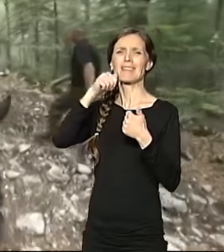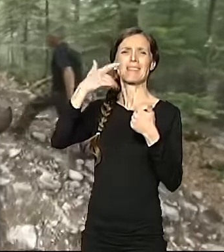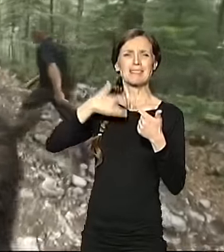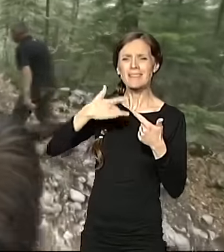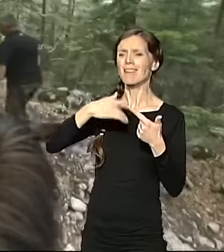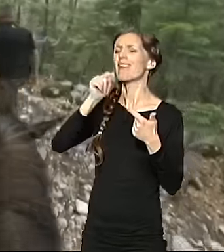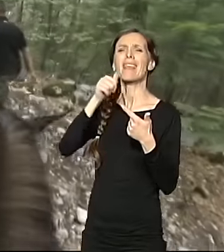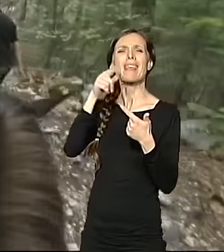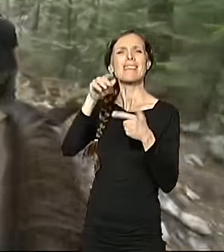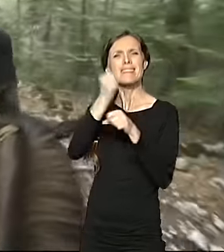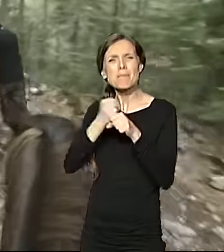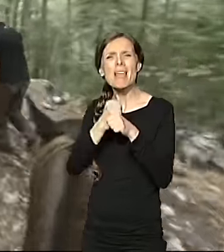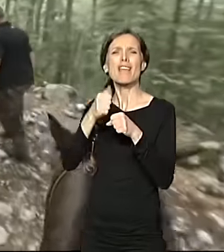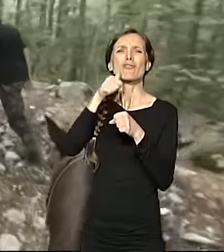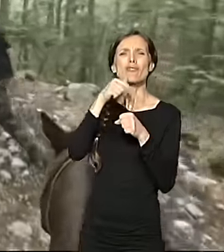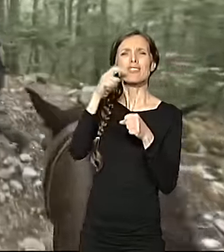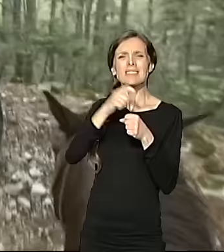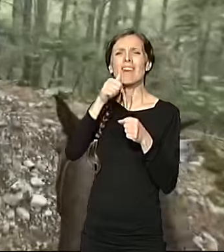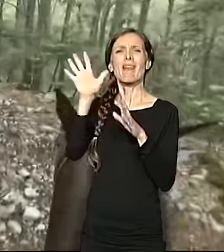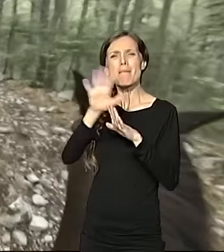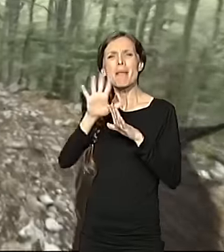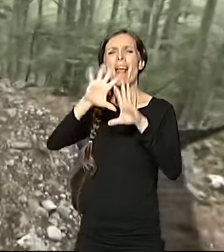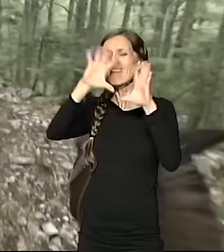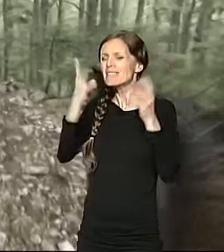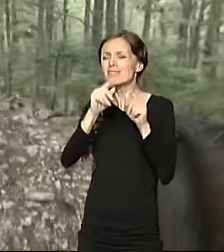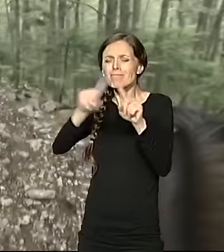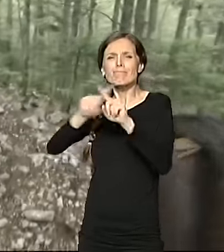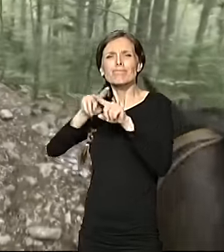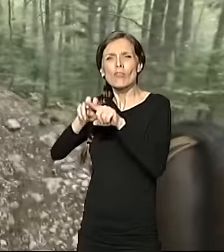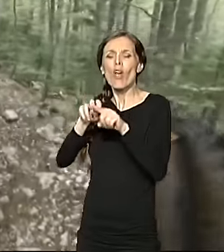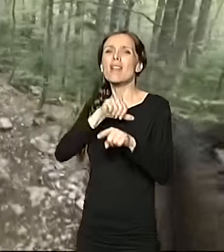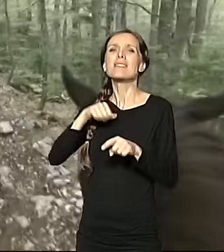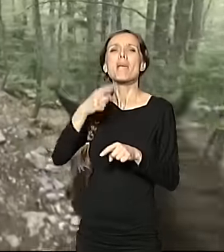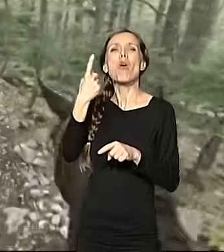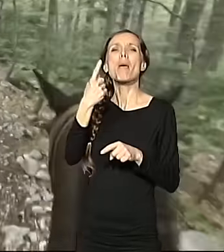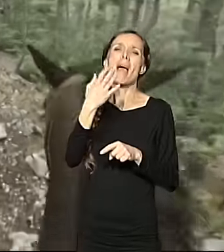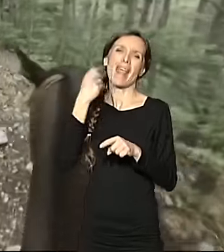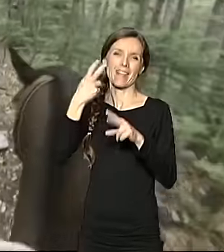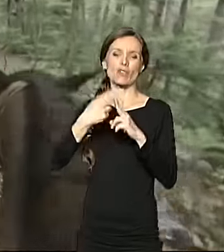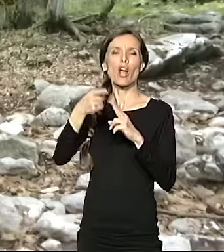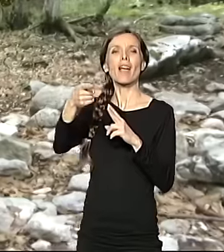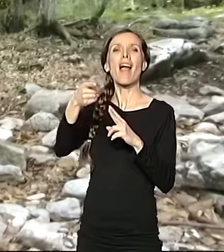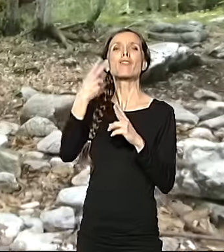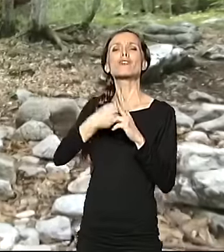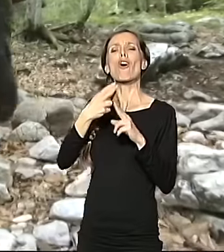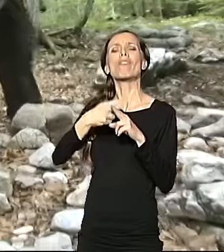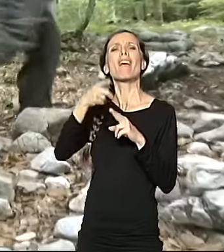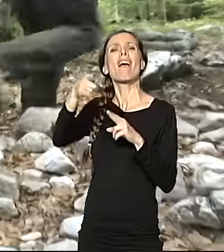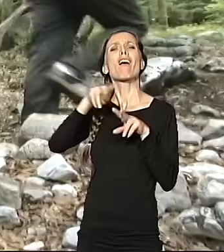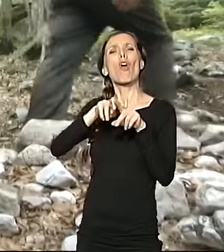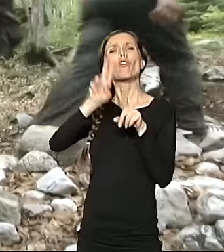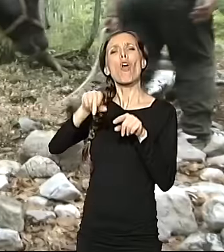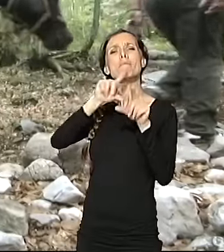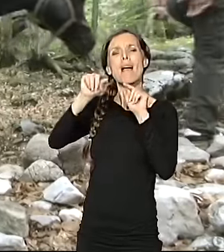Dorata, i Vranca, i Kulaša, i Putalja. Samo Četalja nema, a to je onaj sa zvezdom na čelu.